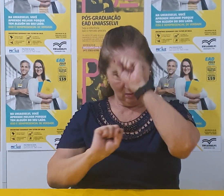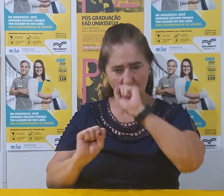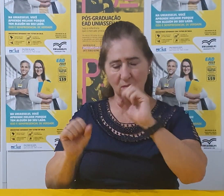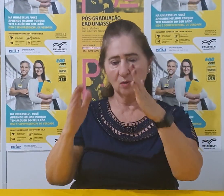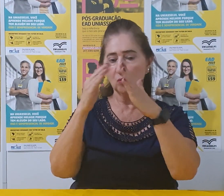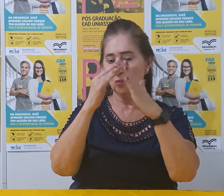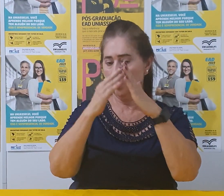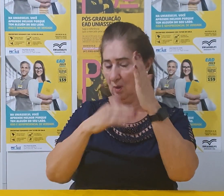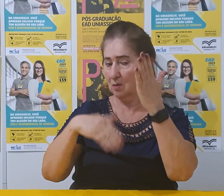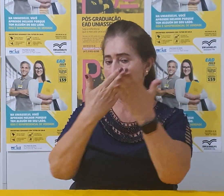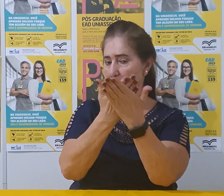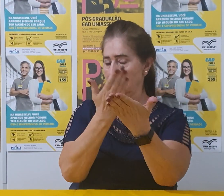inserido.